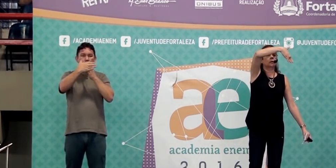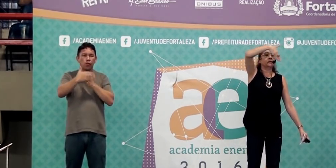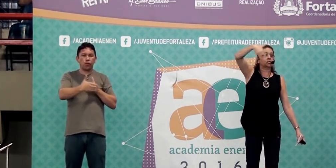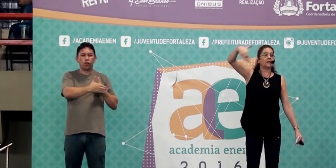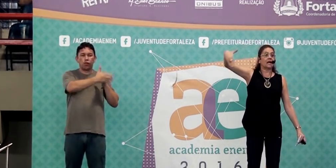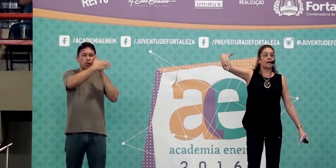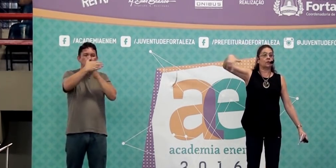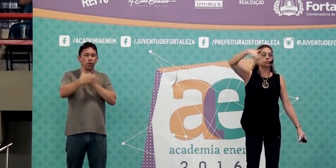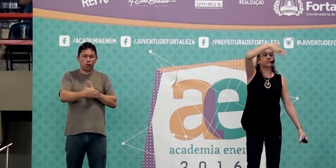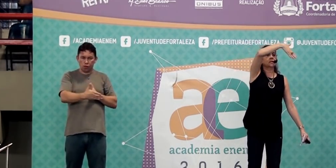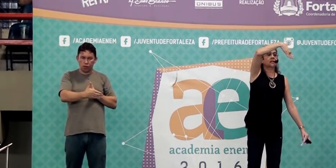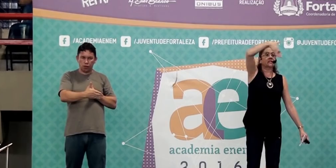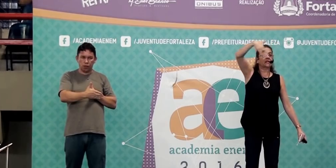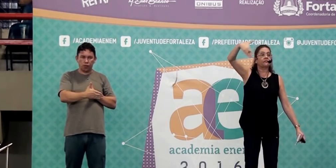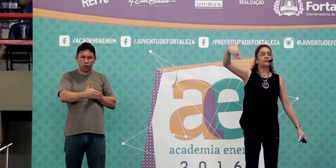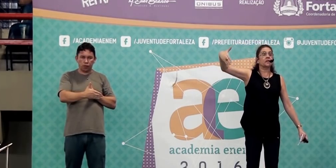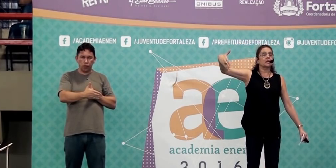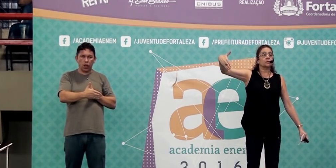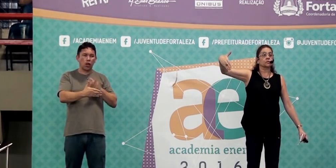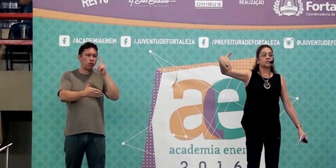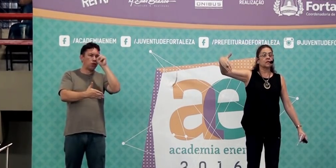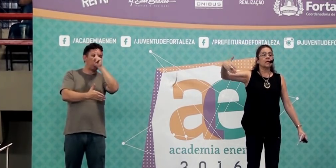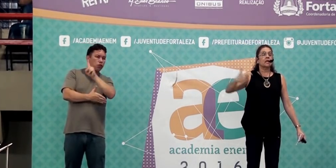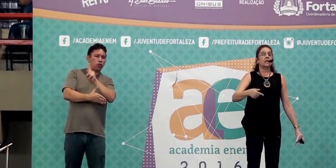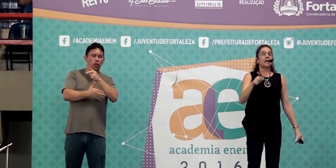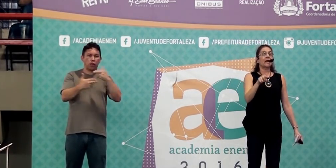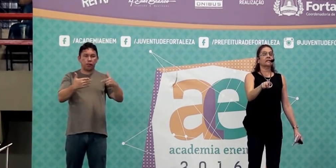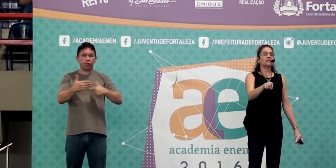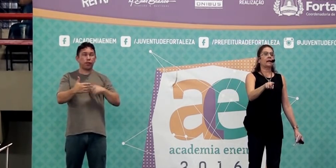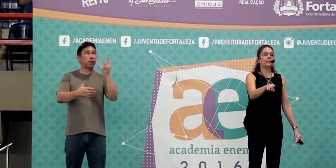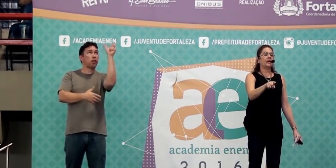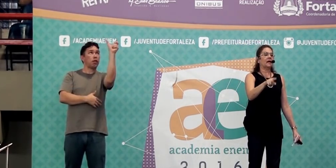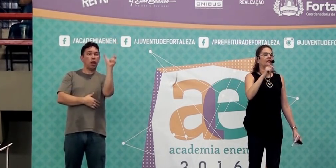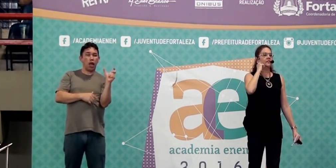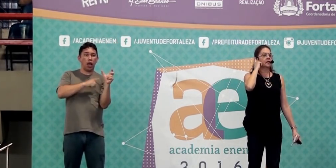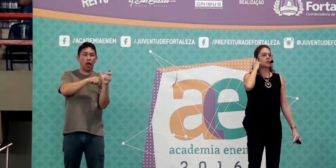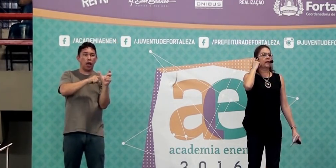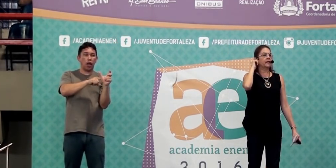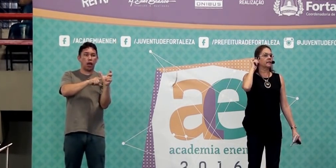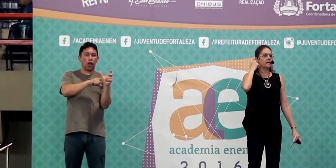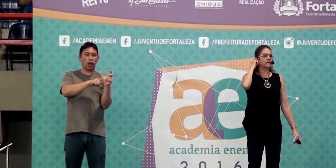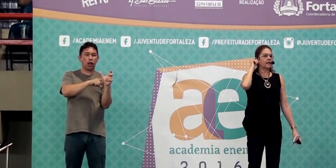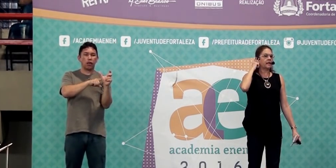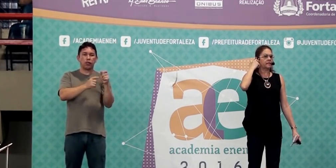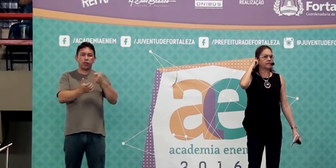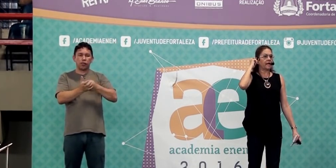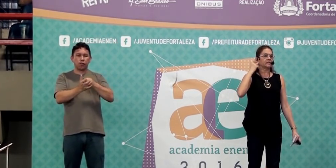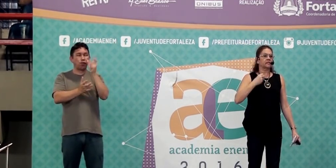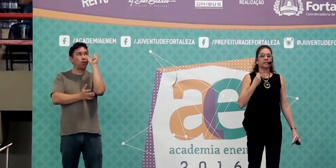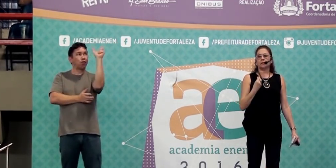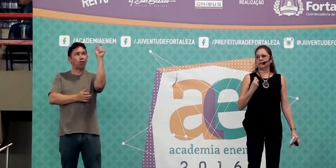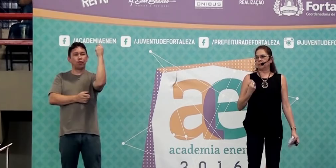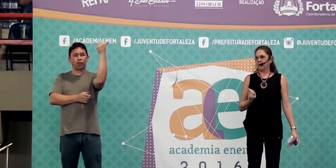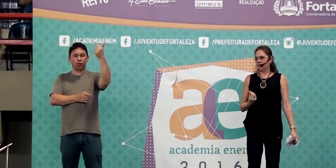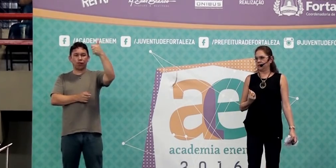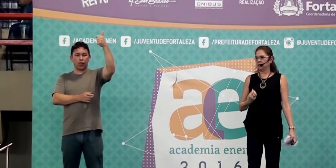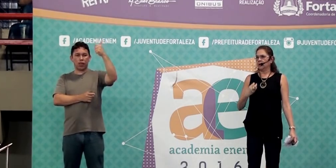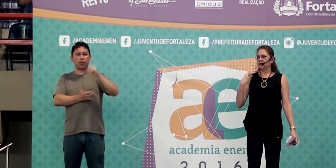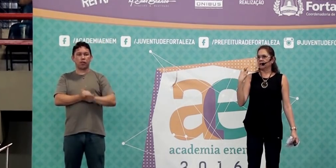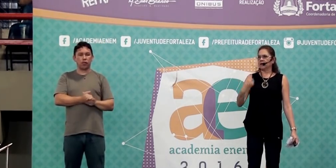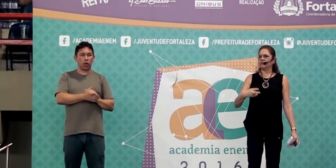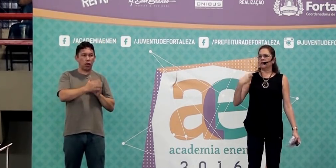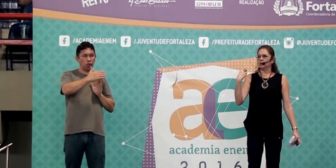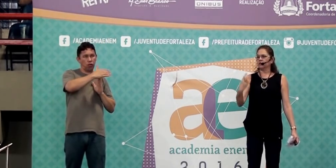barreiras, obstáculos, desafios. E essa é a palavra que o Enem tem interesse. Essas são as